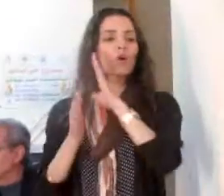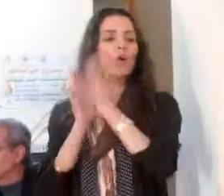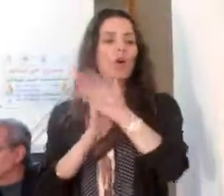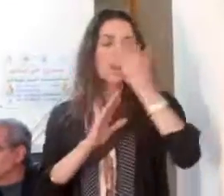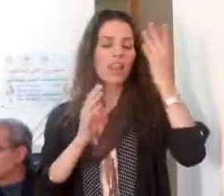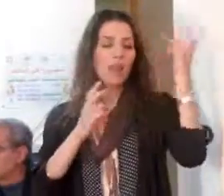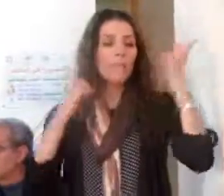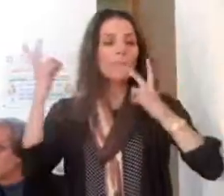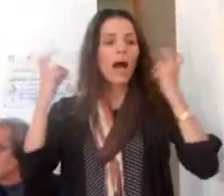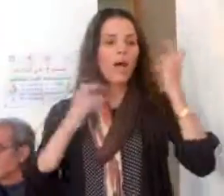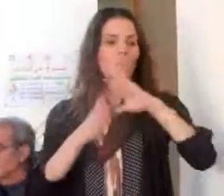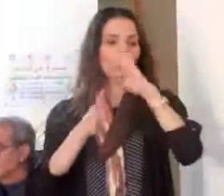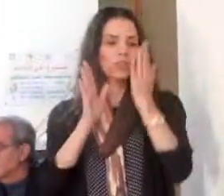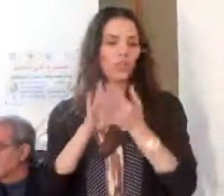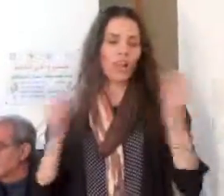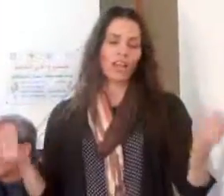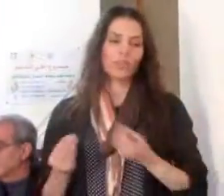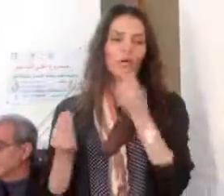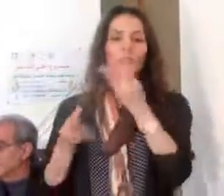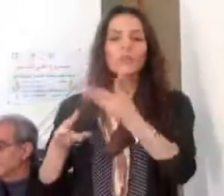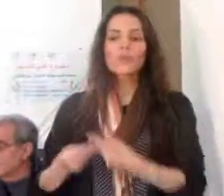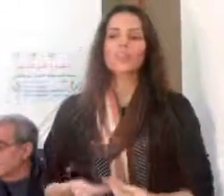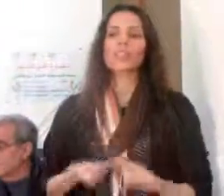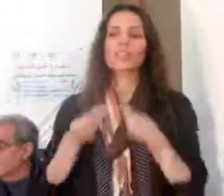المعلومات وكل هاي الأدوات وتوصلوها